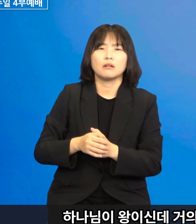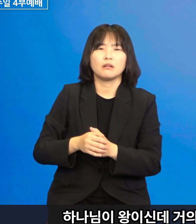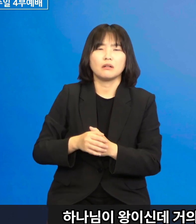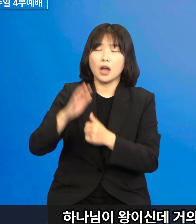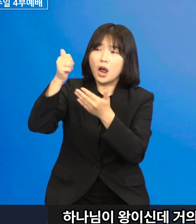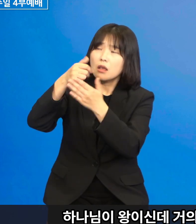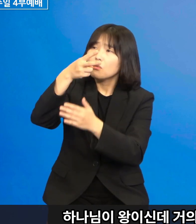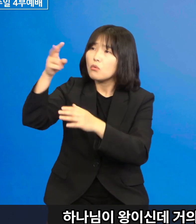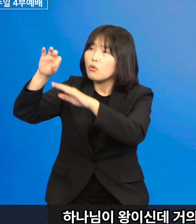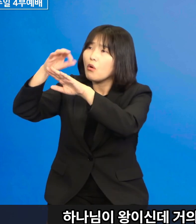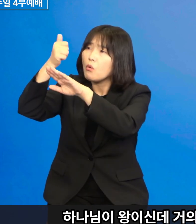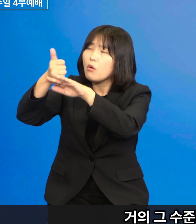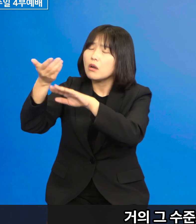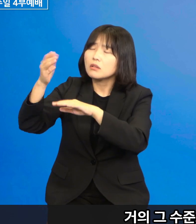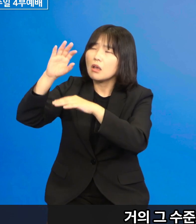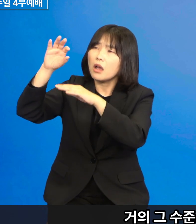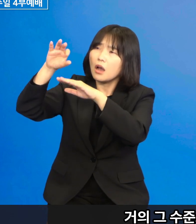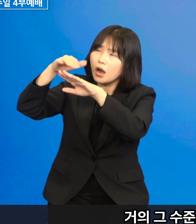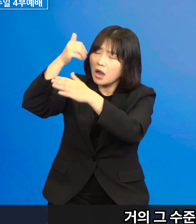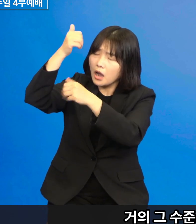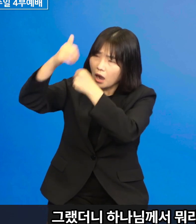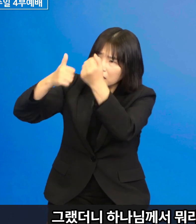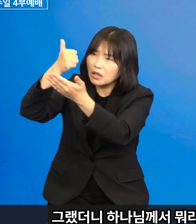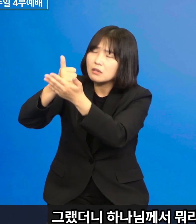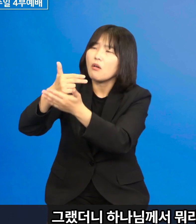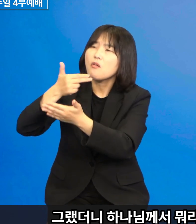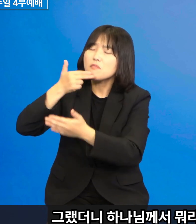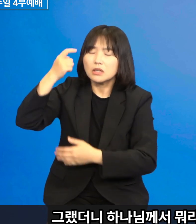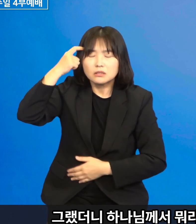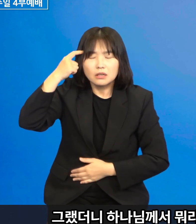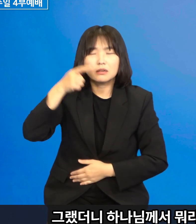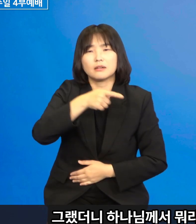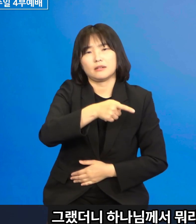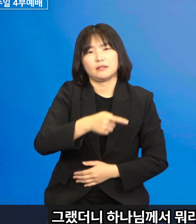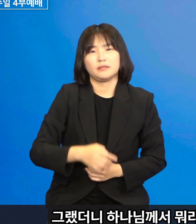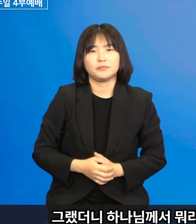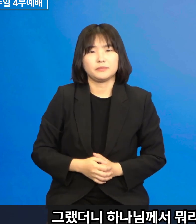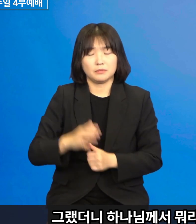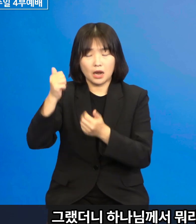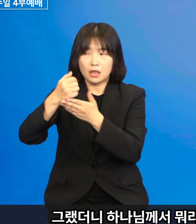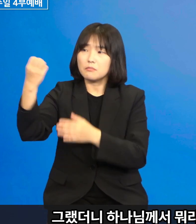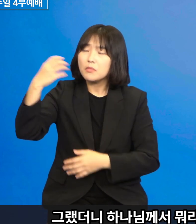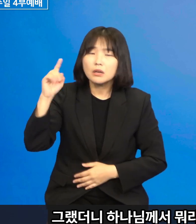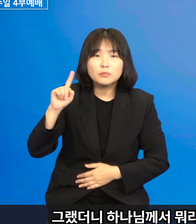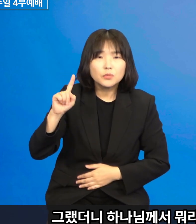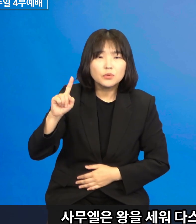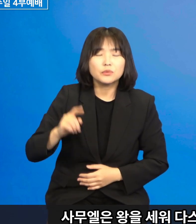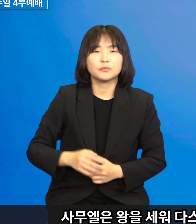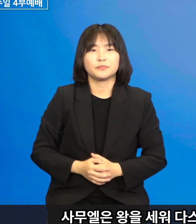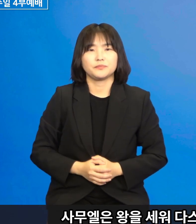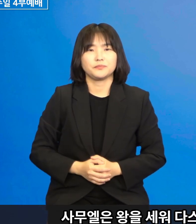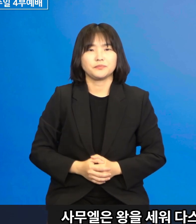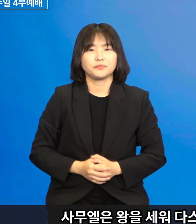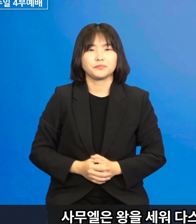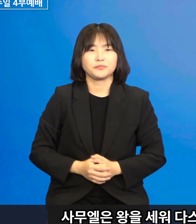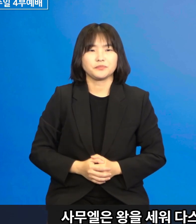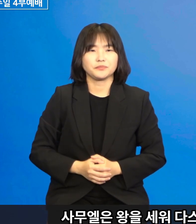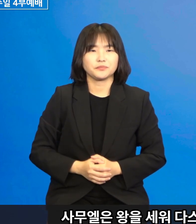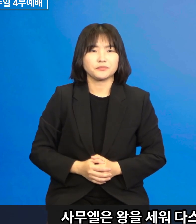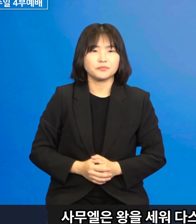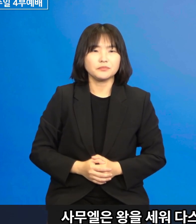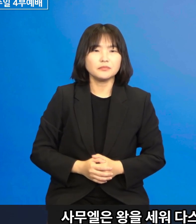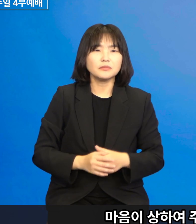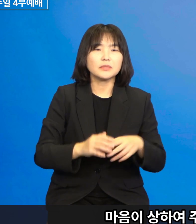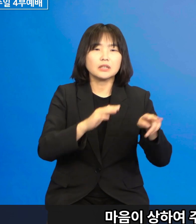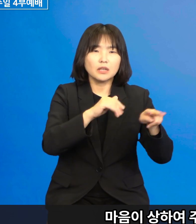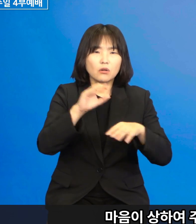없다고 투명인간 취급합니다. 거의 그 수준으로 얘기를 했어요. 그랬더니 하나님께서 뭐라고 하시죠? 이렇게 얘기하셨어요. 사무엘은 왕을 세워 다스리게 달라는